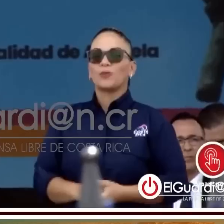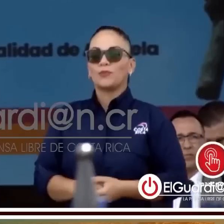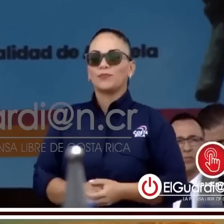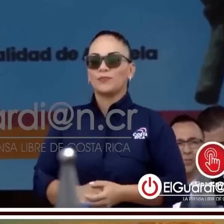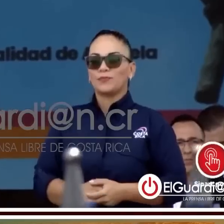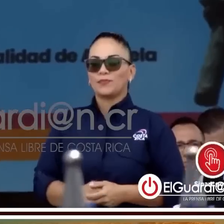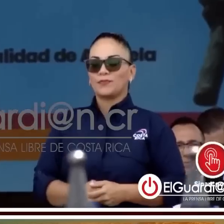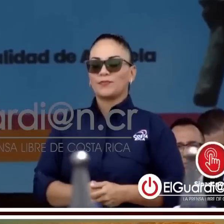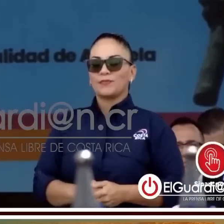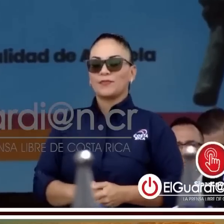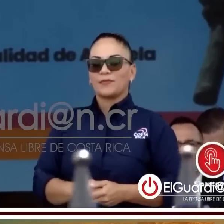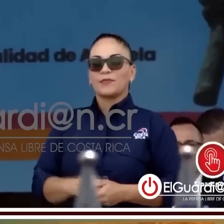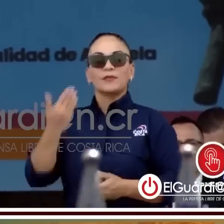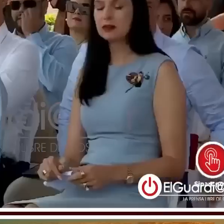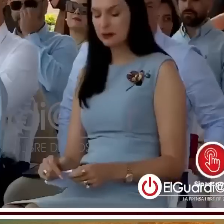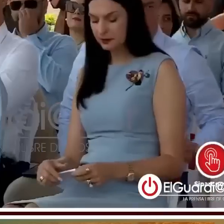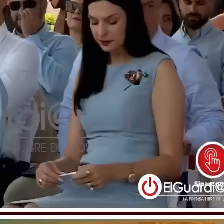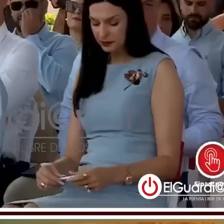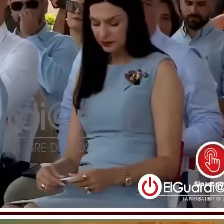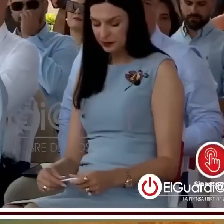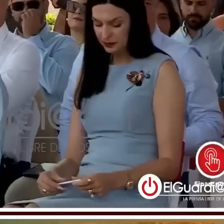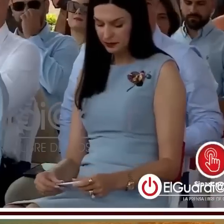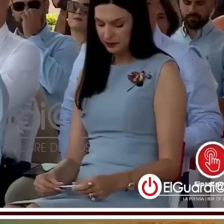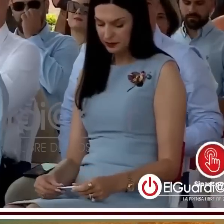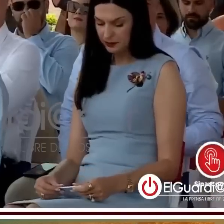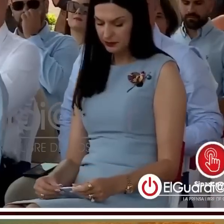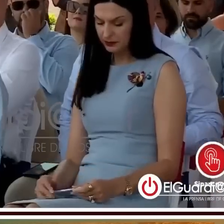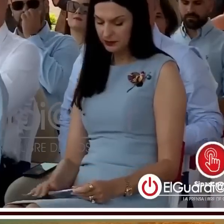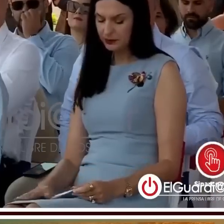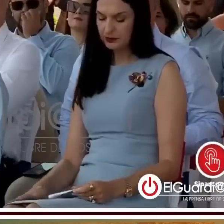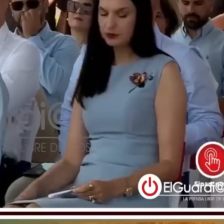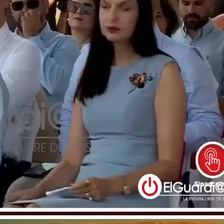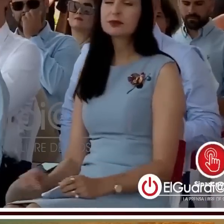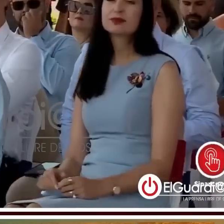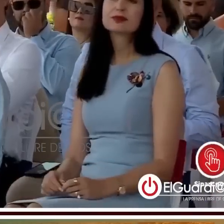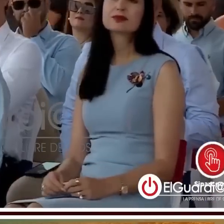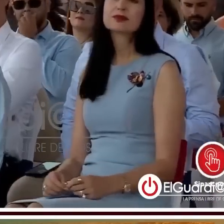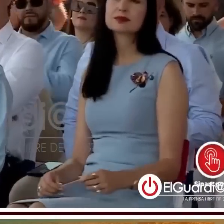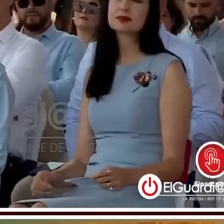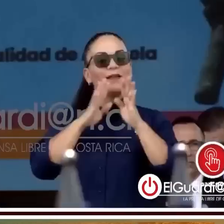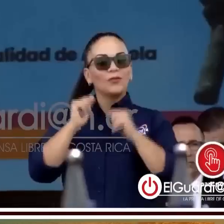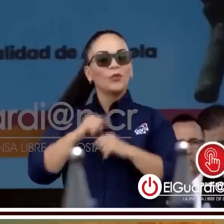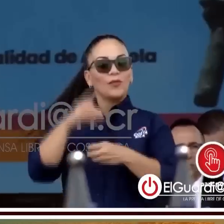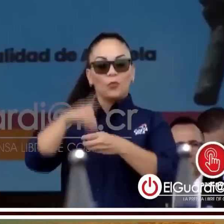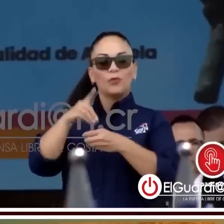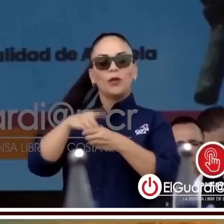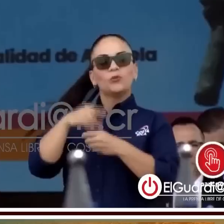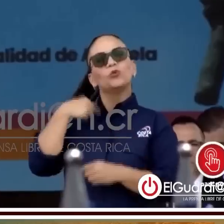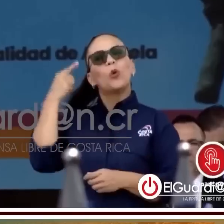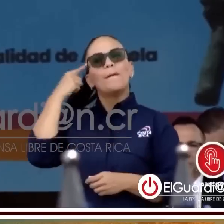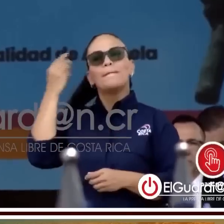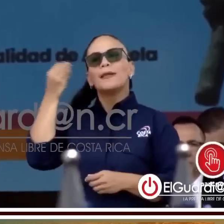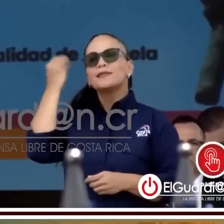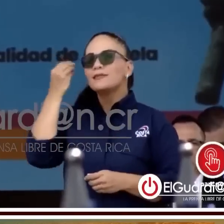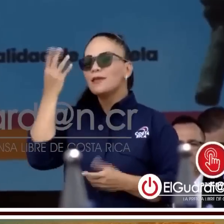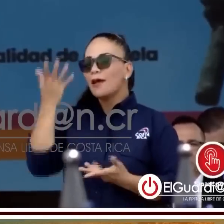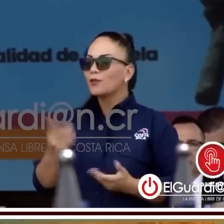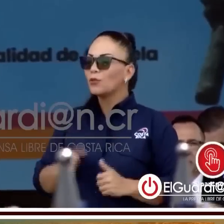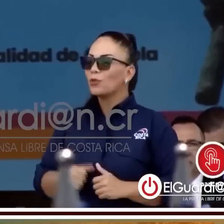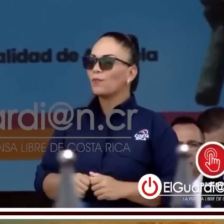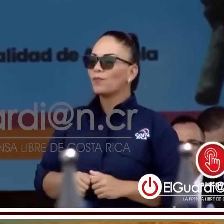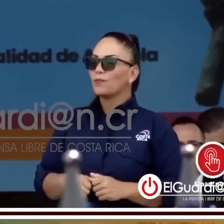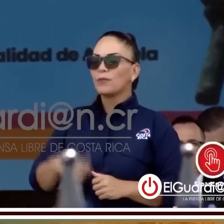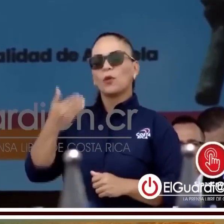a los señores y señoras diputadas. Hoy, hablando de diputados, estaba pensando en don